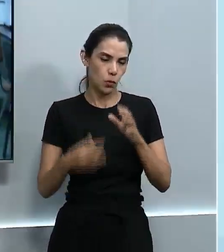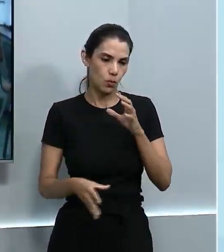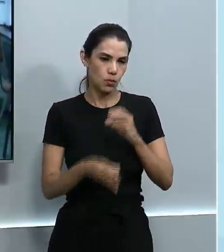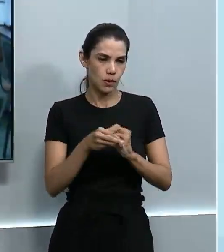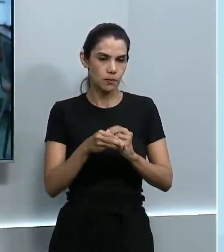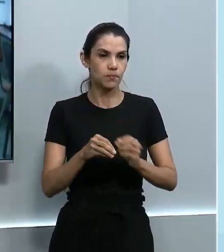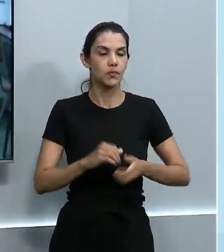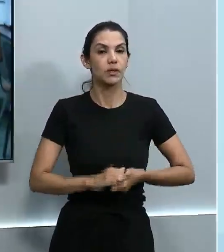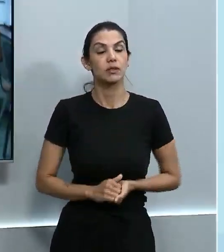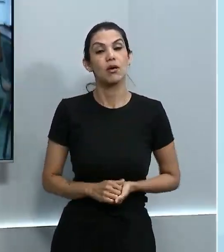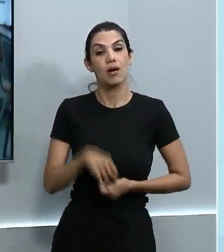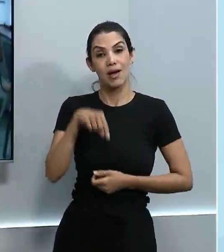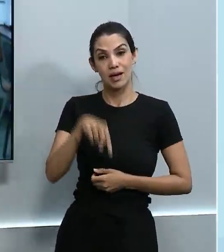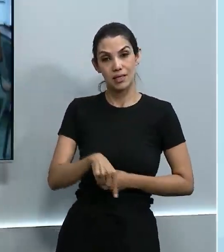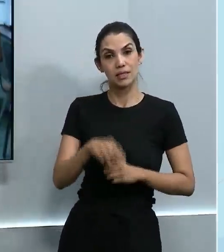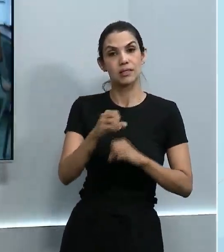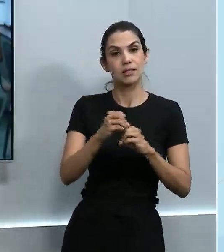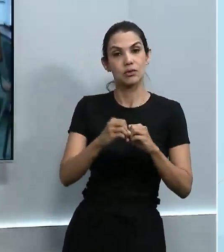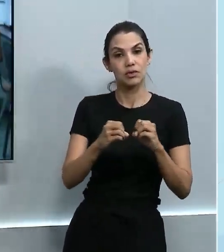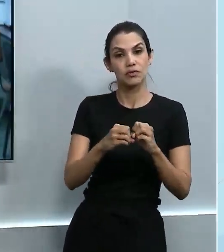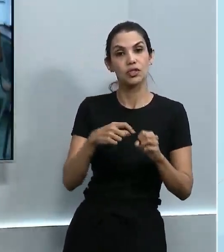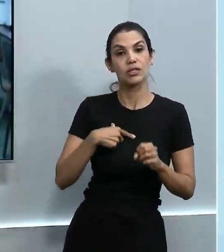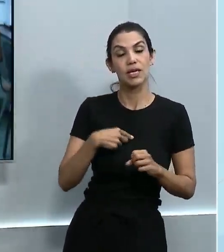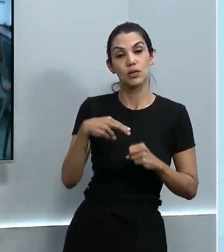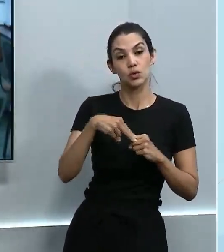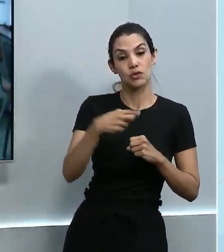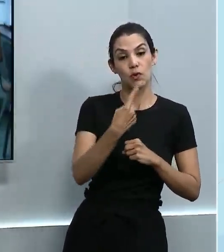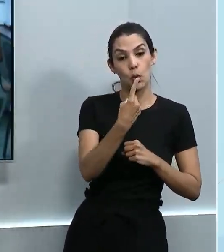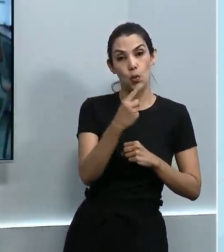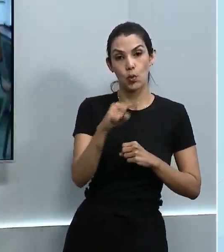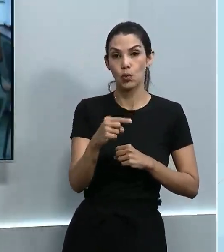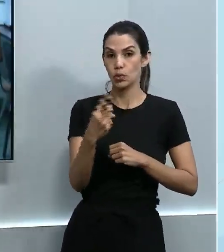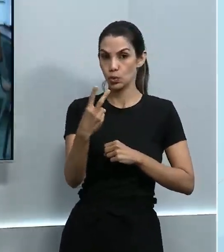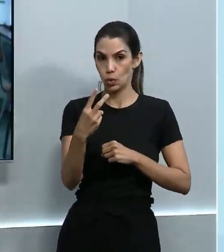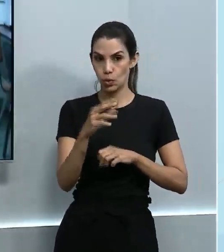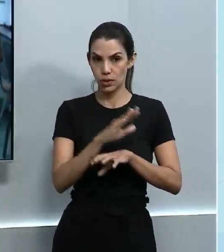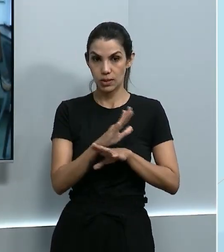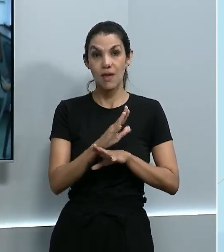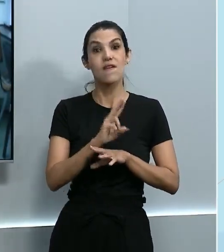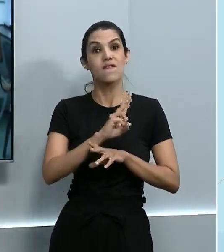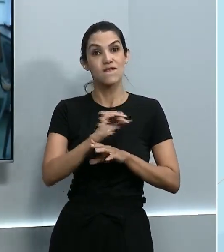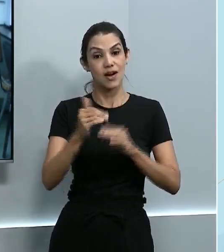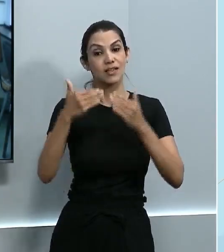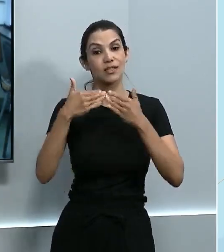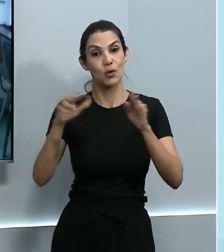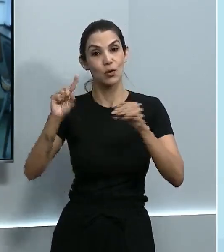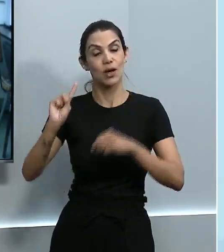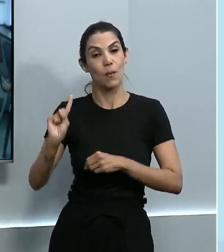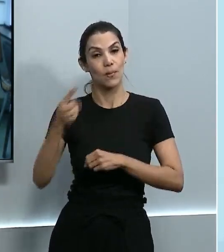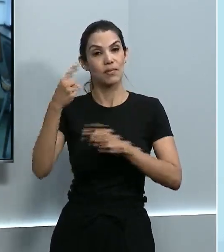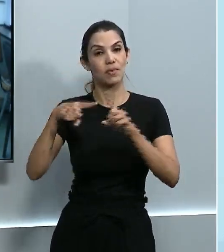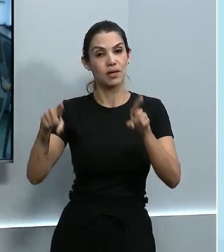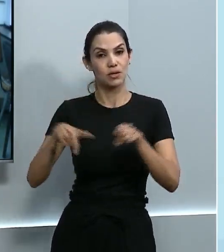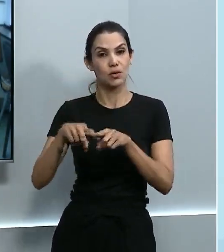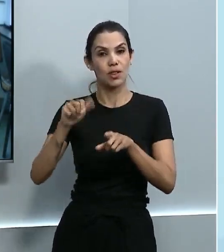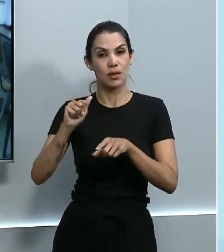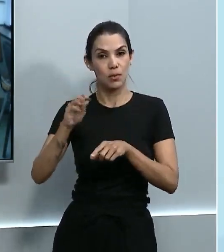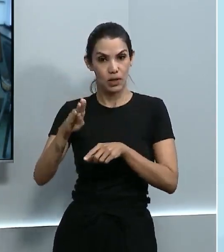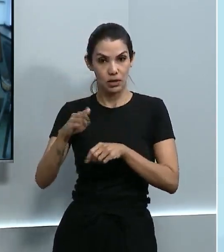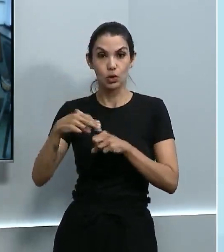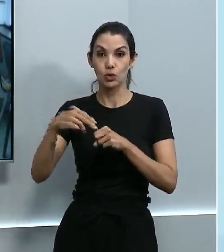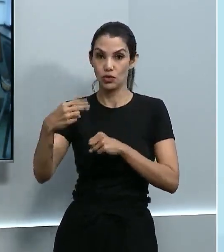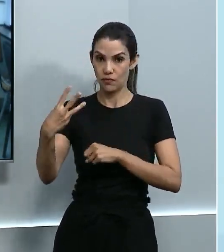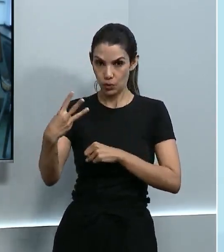existem na UFG é o nível 1 e 2, e nós estamos prestes a inaugurar o primeiro laboratório de nível de biossegurança 3